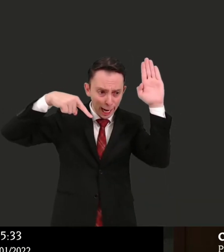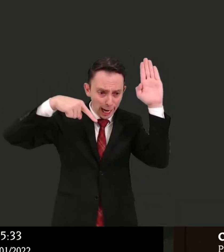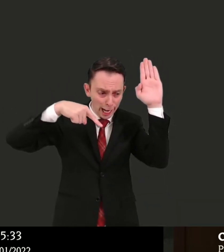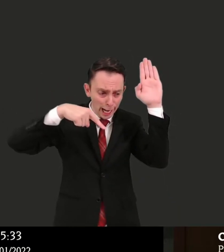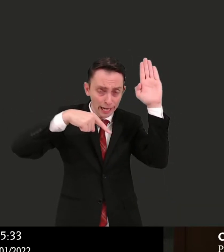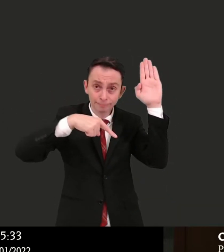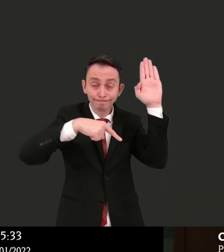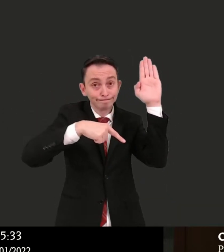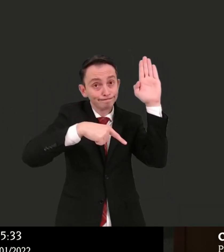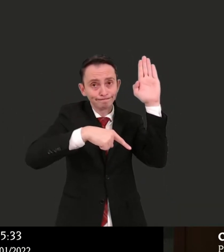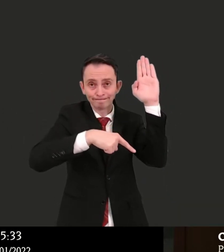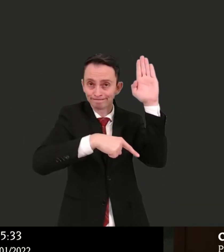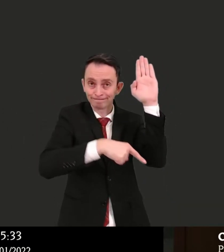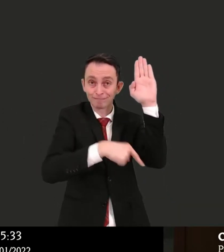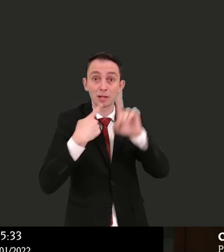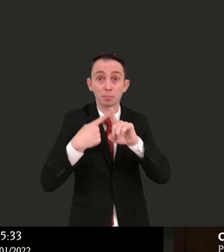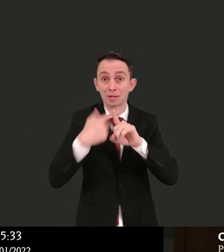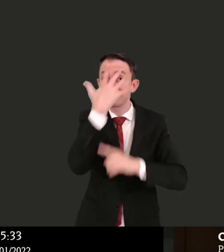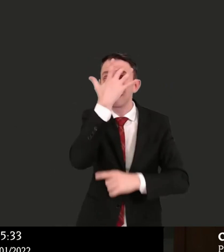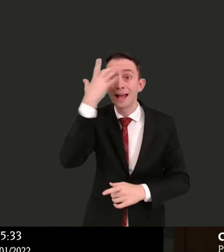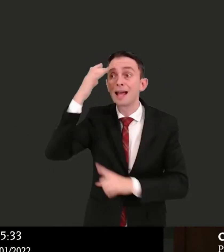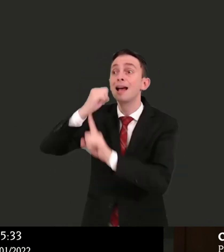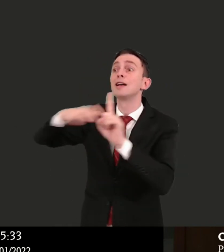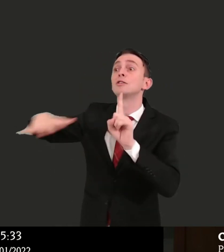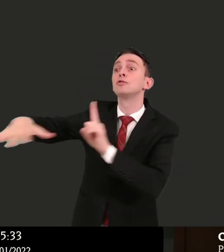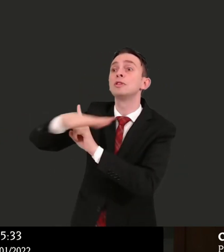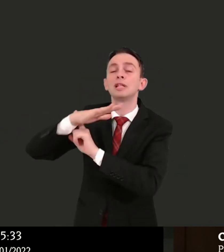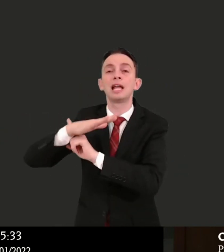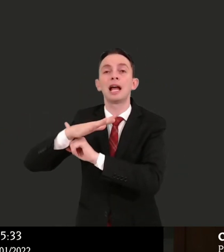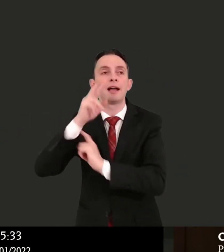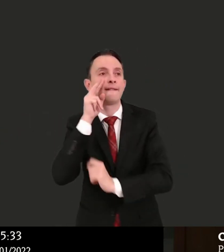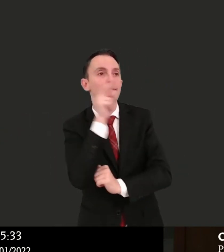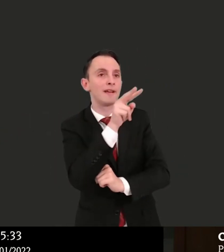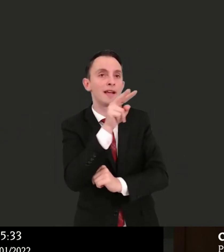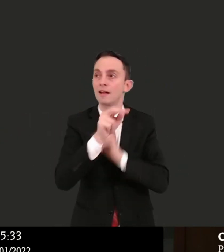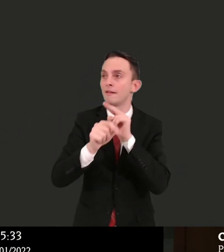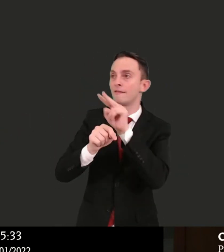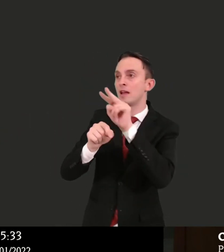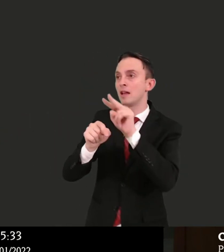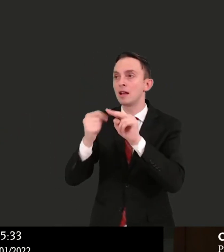em tudo quanto a inclinação da carne propõe. Mas aquele que é chamado